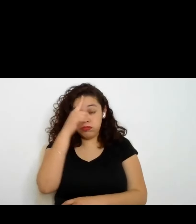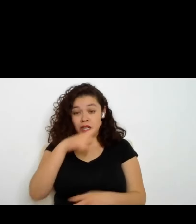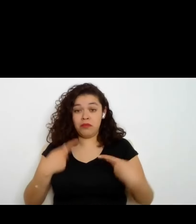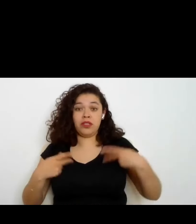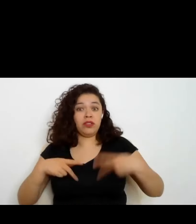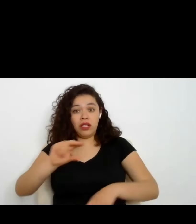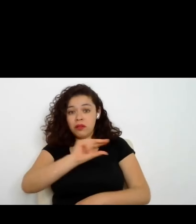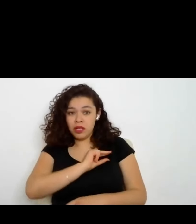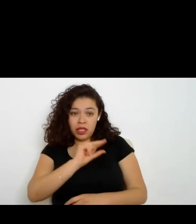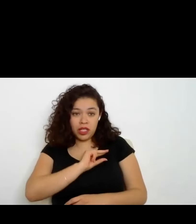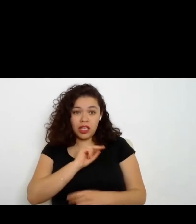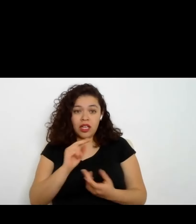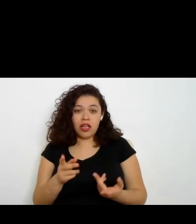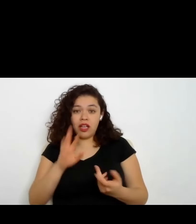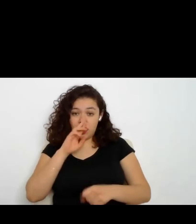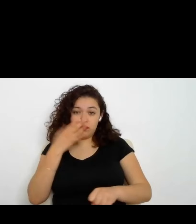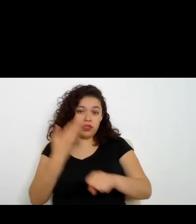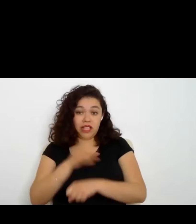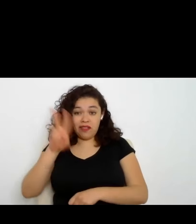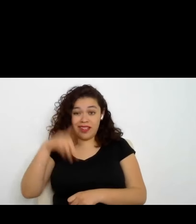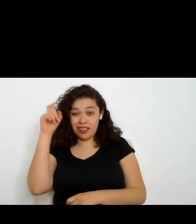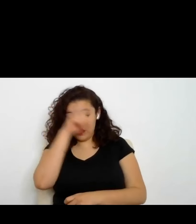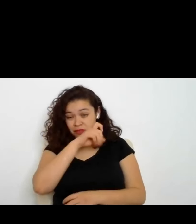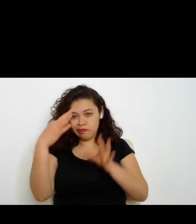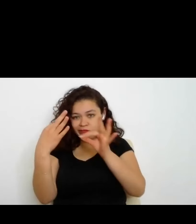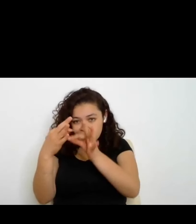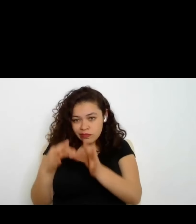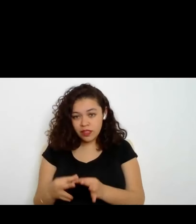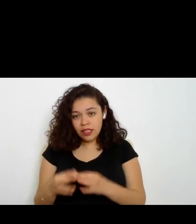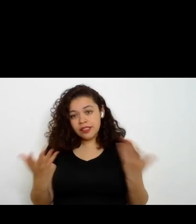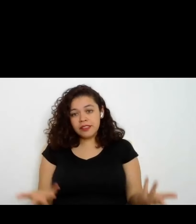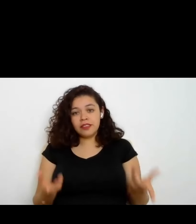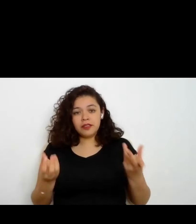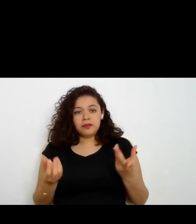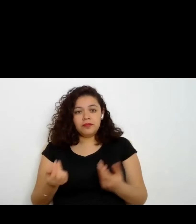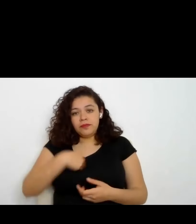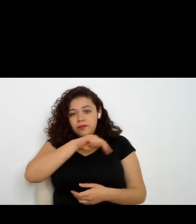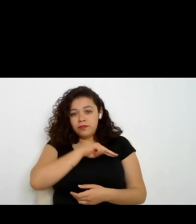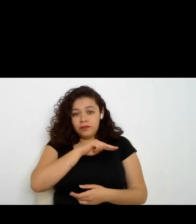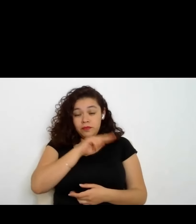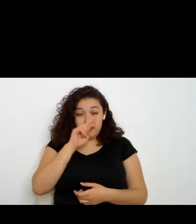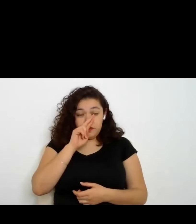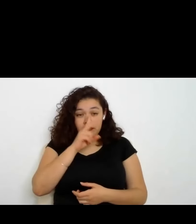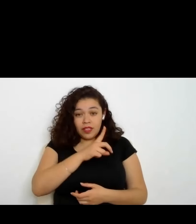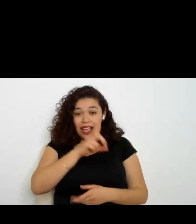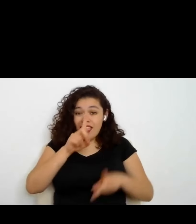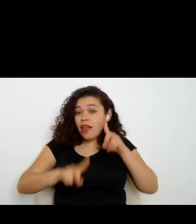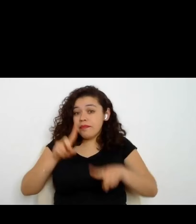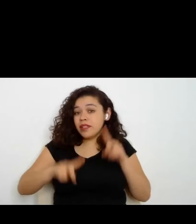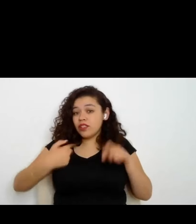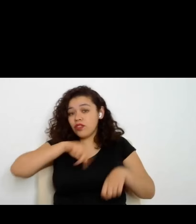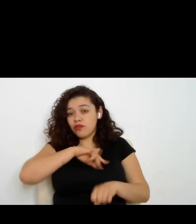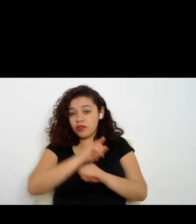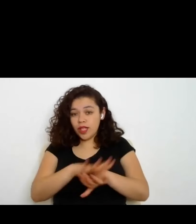que son responsables, pues cumplirlo, porque muchas veces no depende de nosotros el que yo tenga información